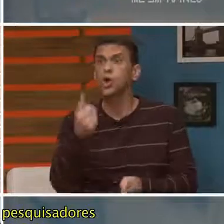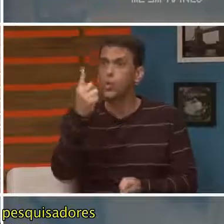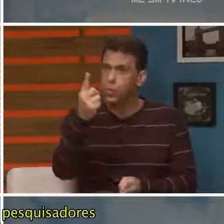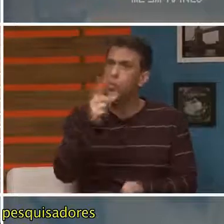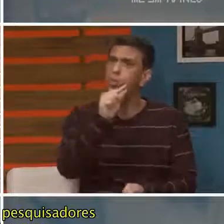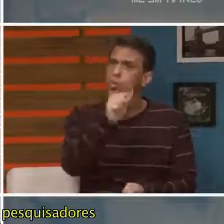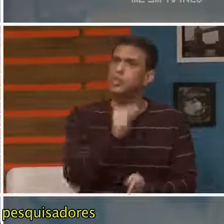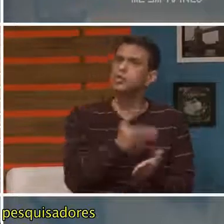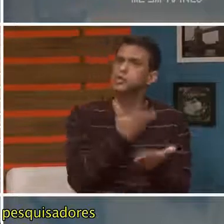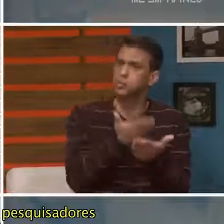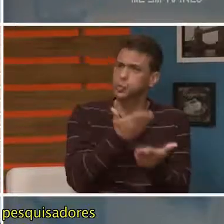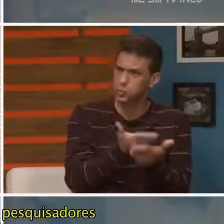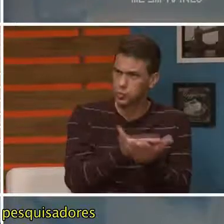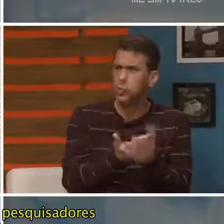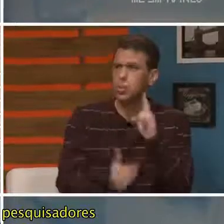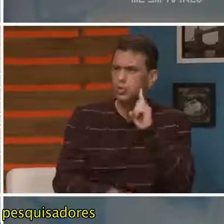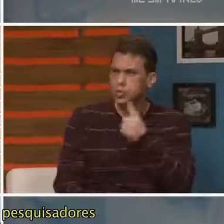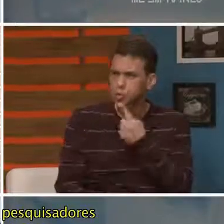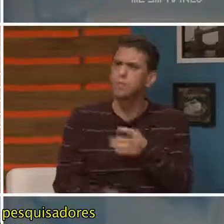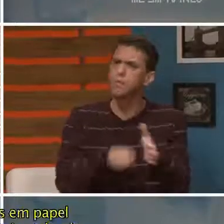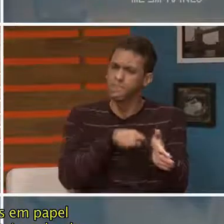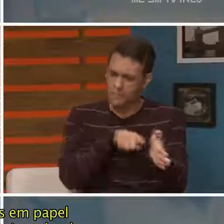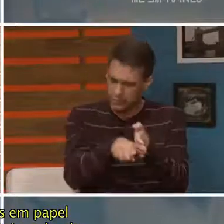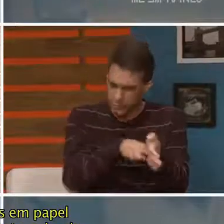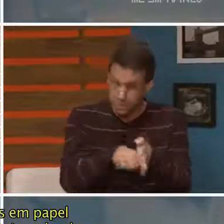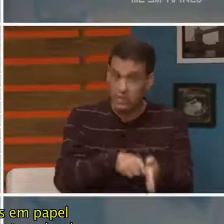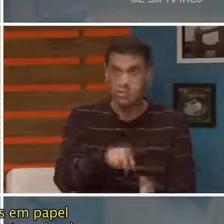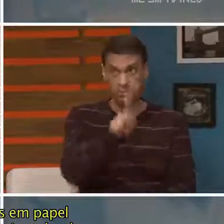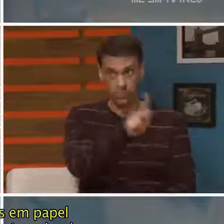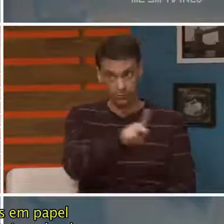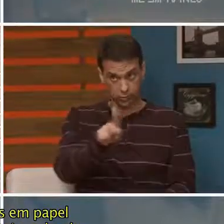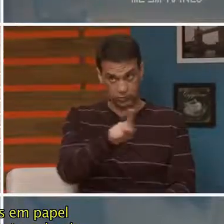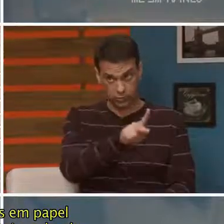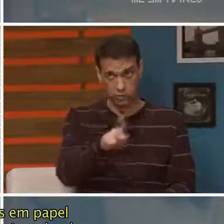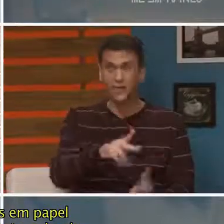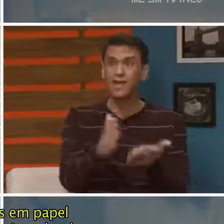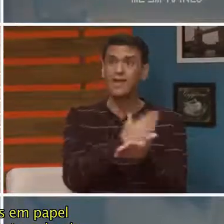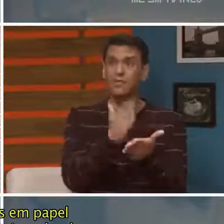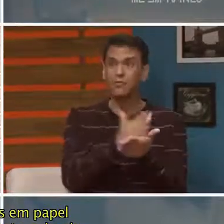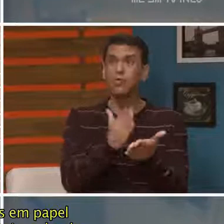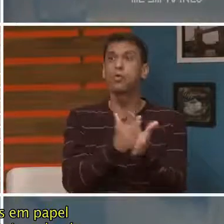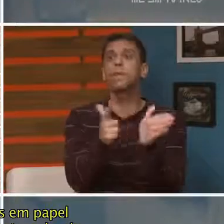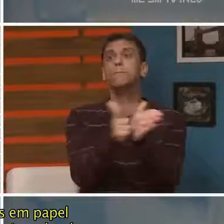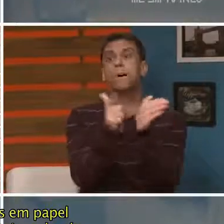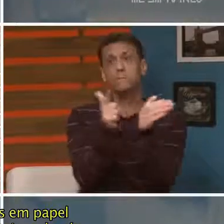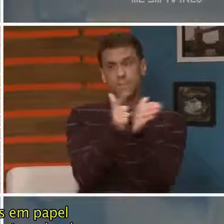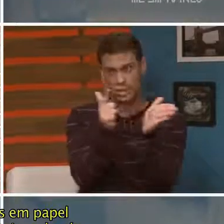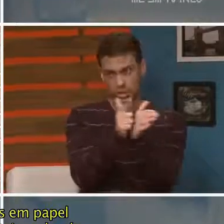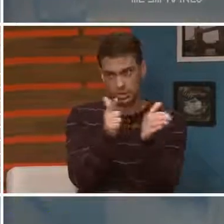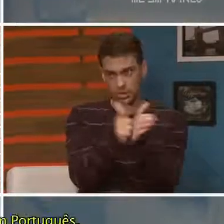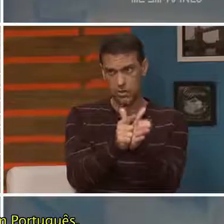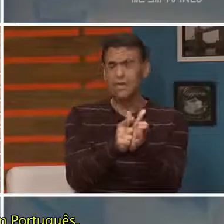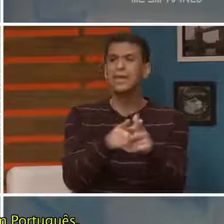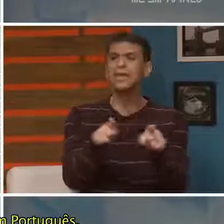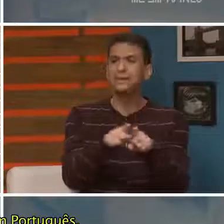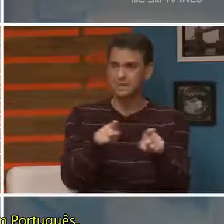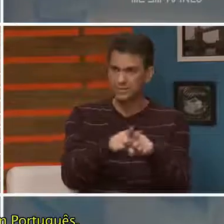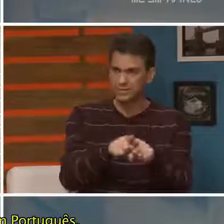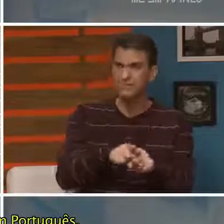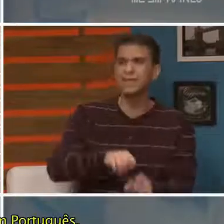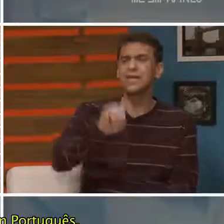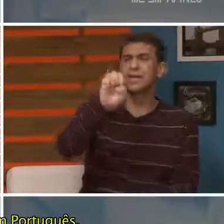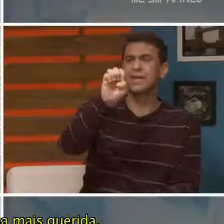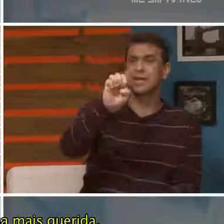surdos e dedicada a pesquisadores e professores. São livros em papel e livros digitais e-books, né, escritos